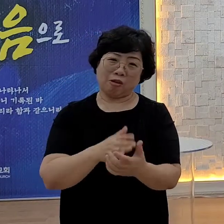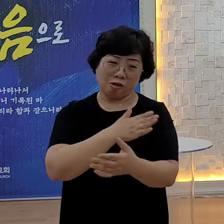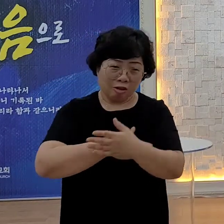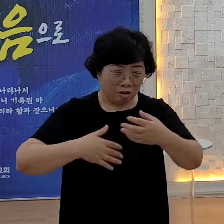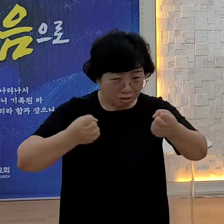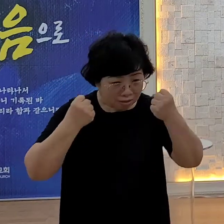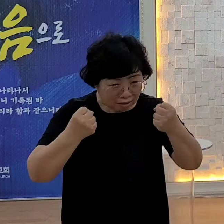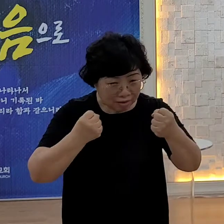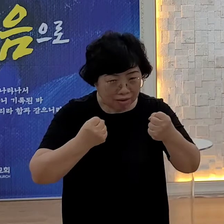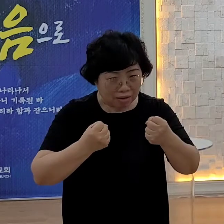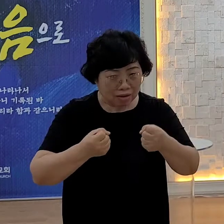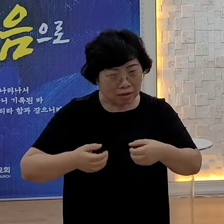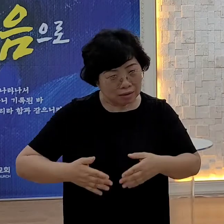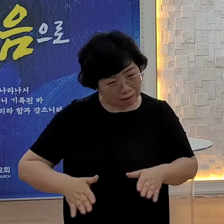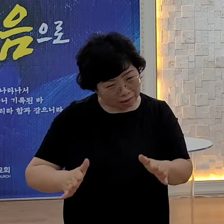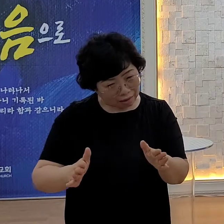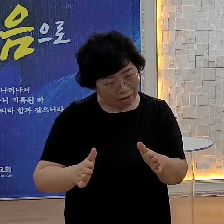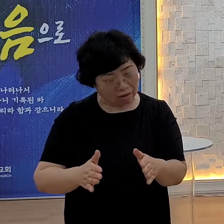건강하게